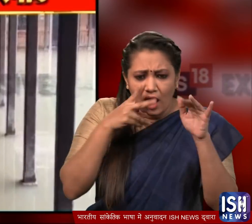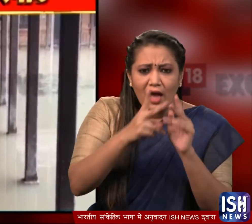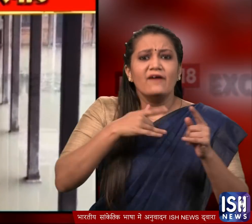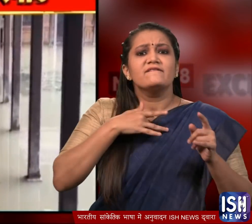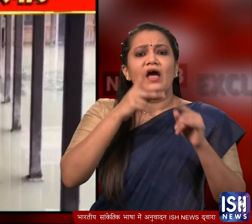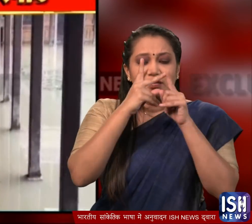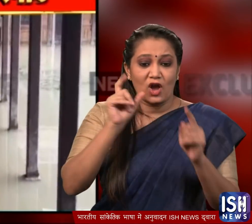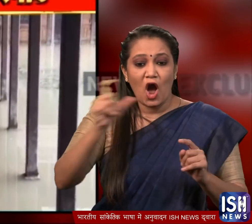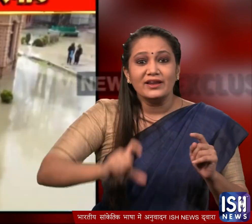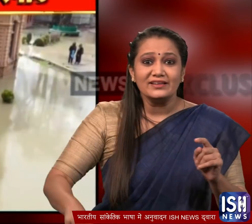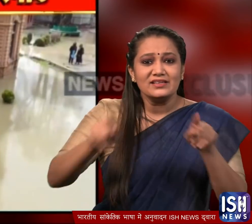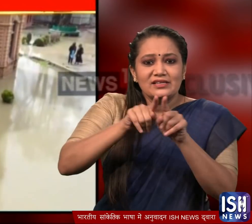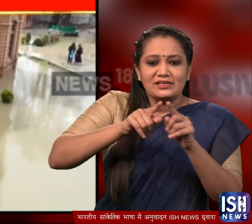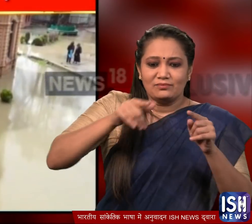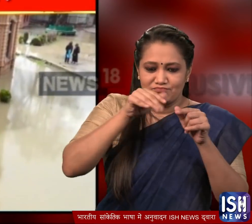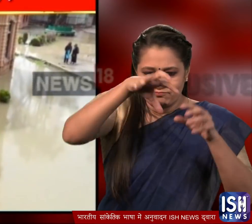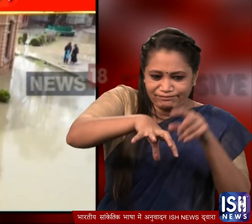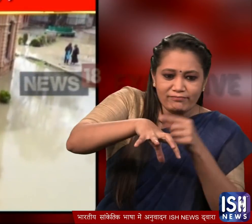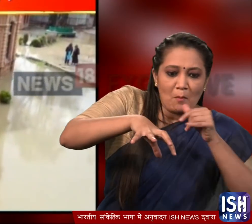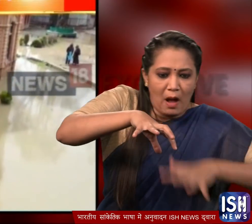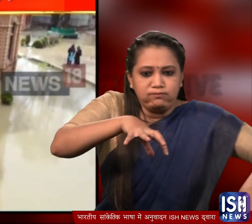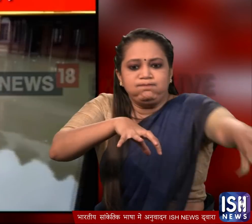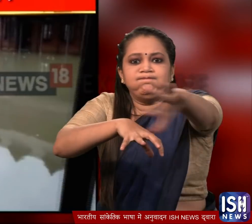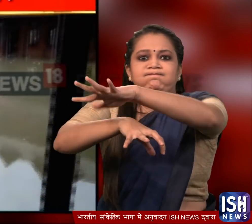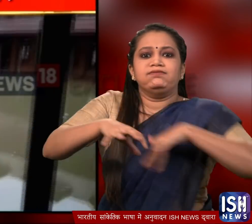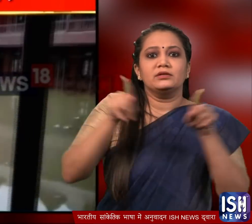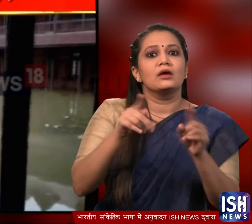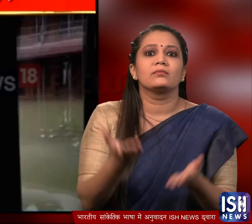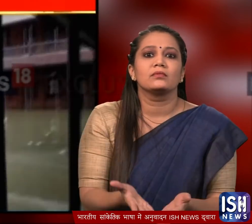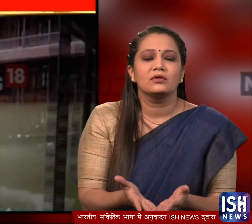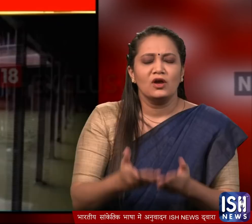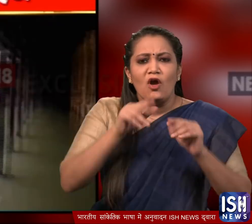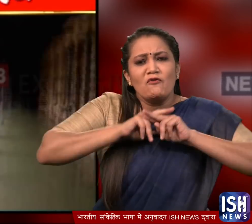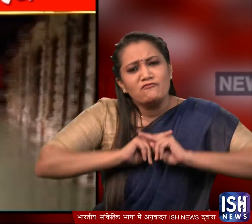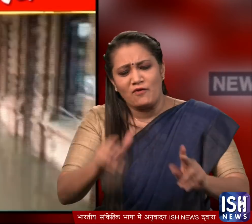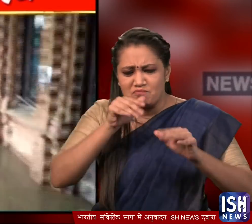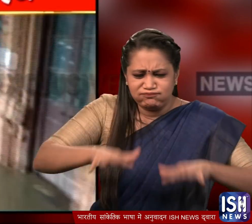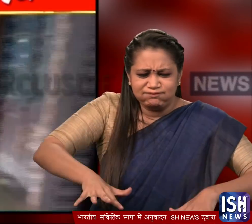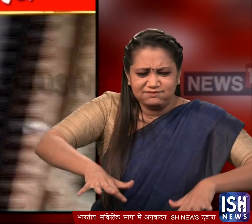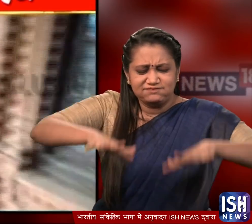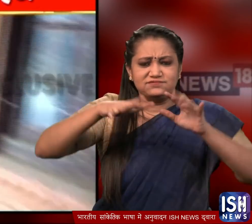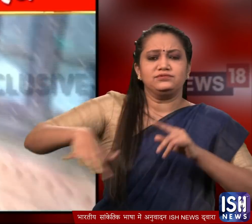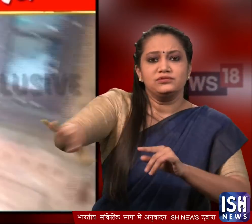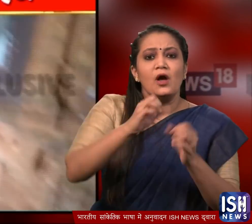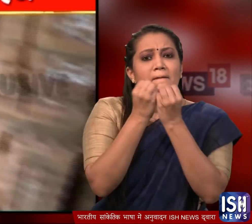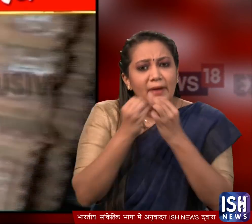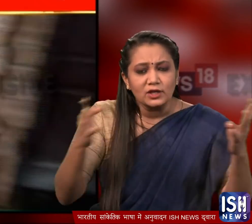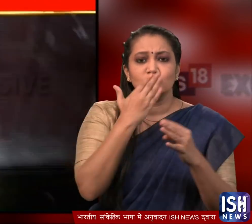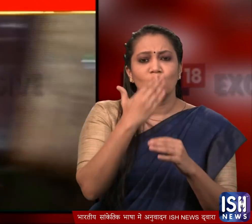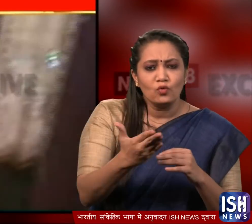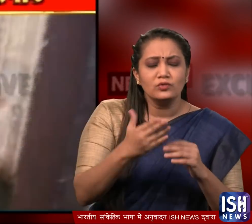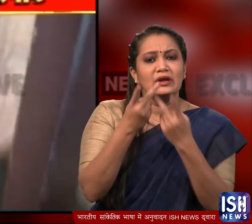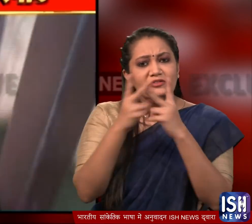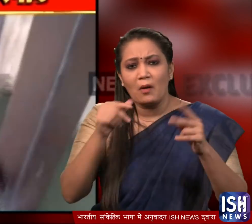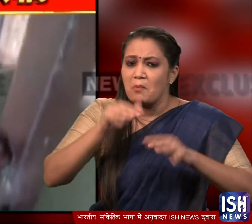तस्वीरों को देखकर ऐसा लगा जैसे वो कॉलेज किसी झील के बीच में बना हो। अमर सिंह कॉलेज का कैंपस पूरी तरह पानी में डूबा नजर आया। काफी सारे स्कूल